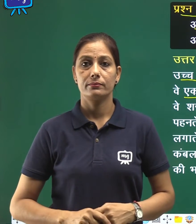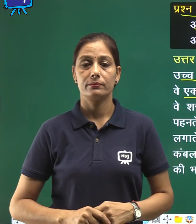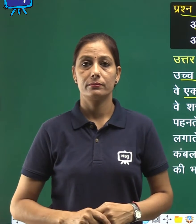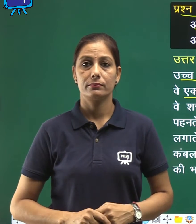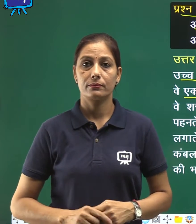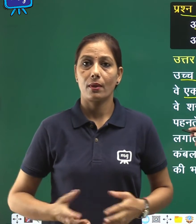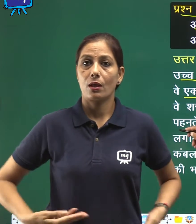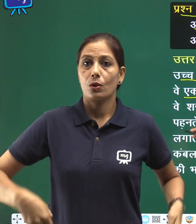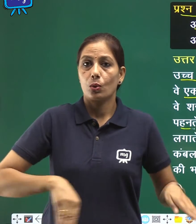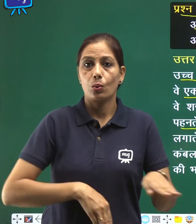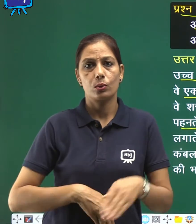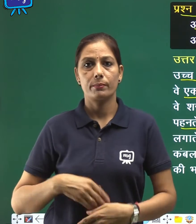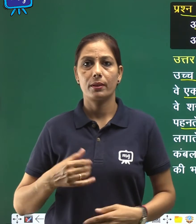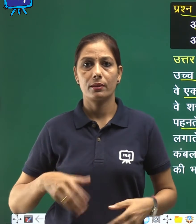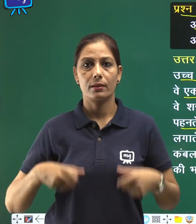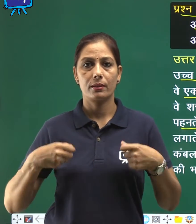धोती पहनते थे,